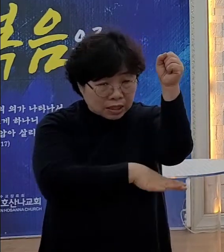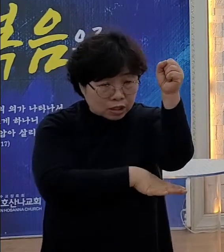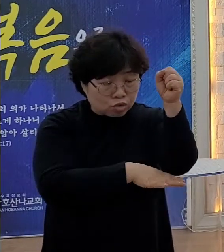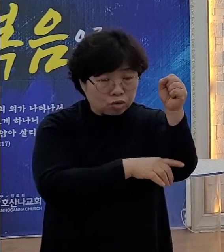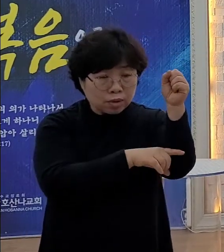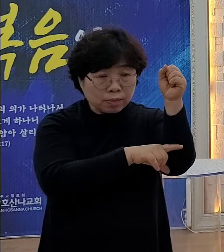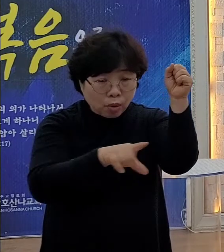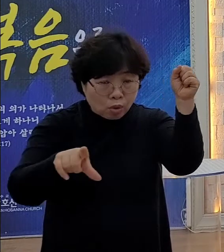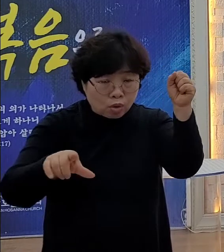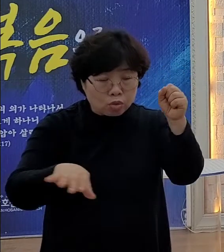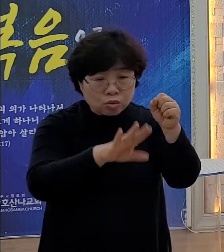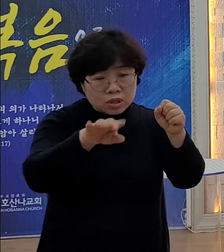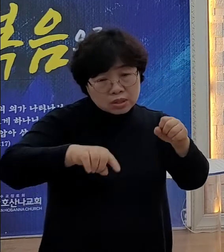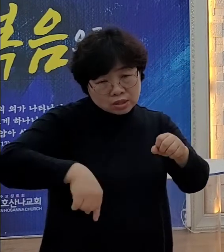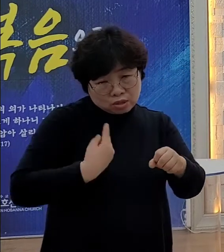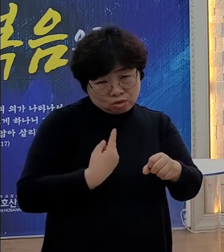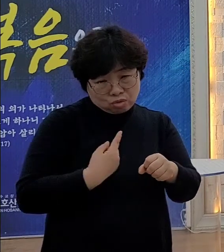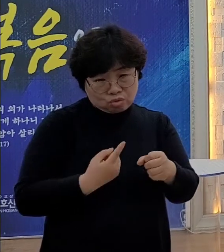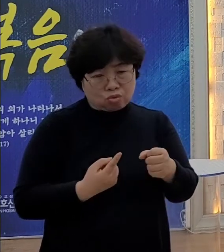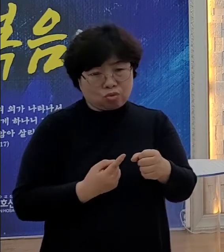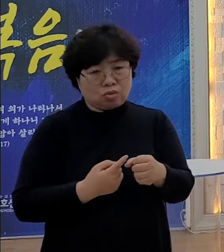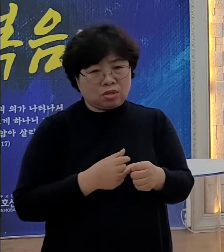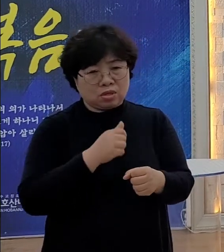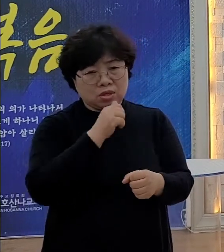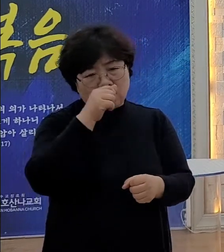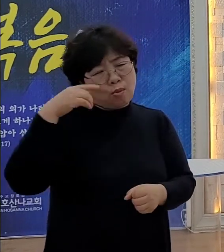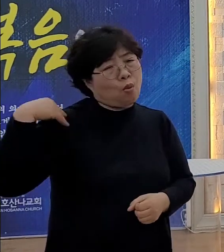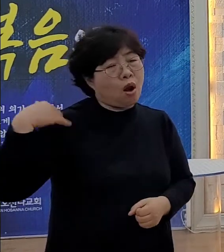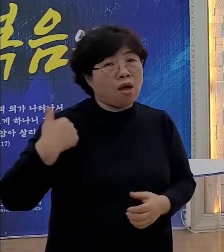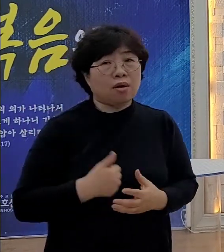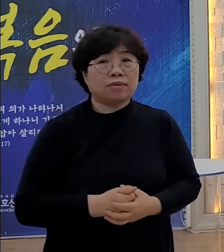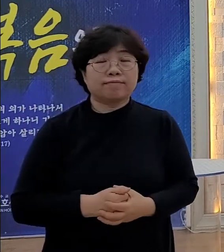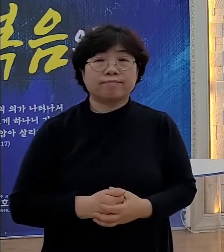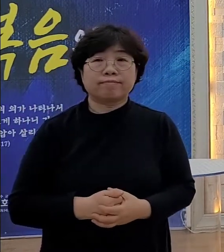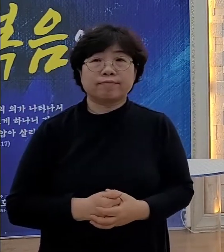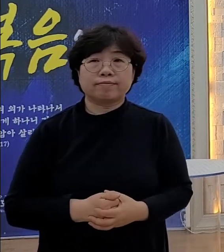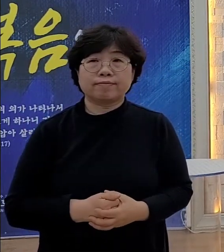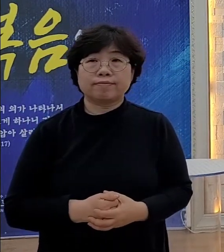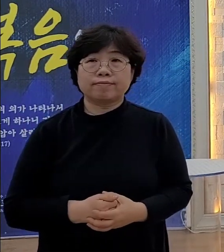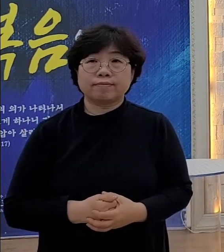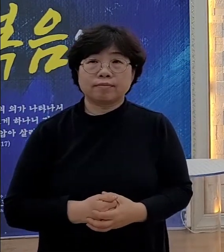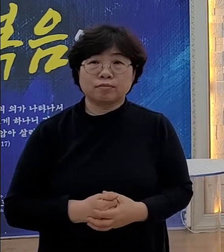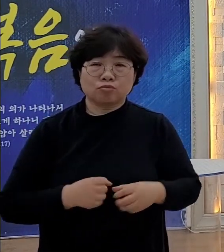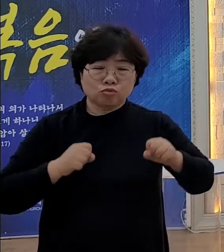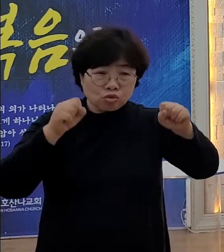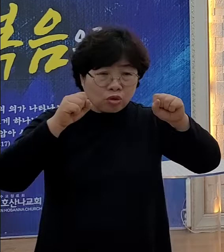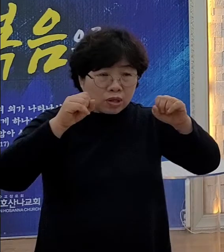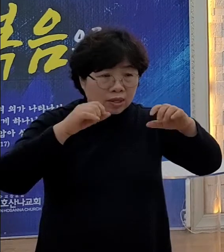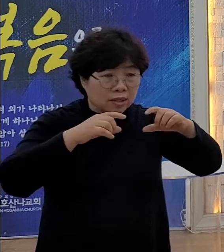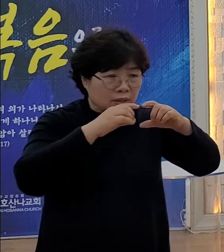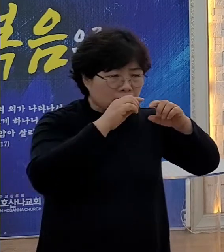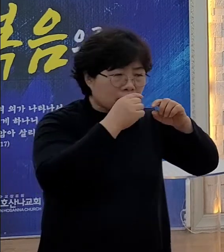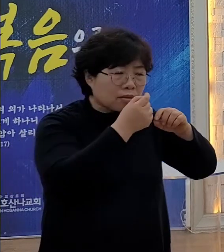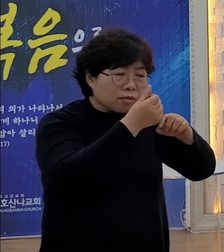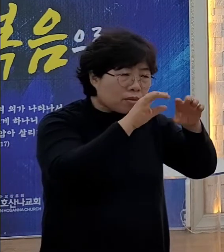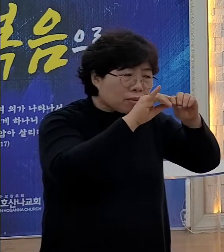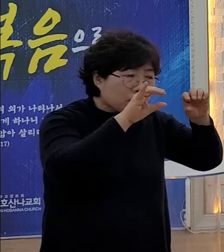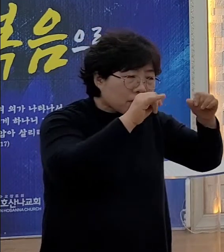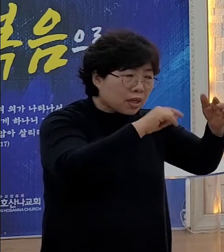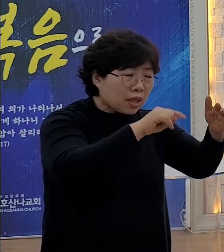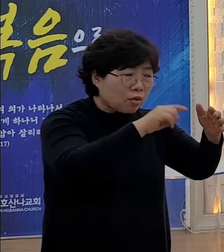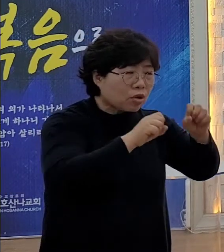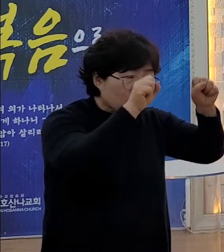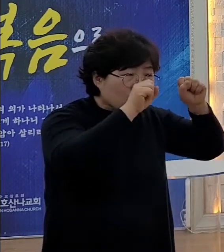지표를 우리가 스스로 절대로 알 수 없어요. 아까 테니스 치는 사람이 150이 넘는 줄 알았으면, 그게 내